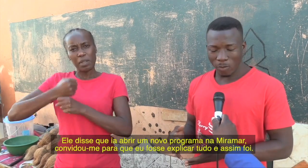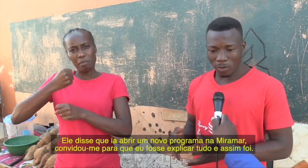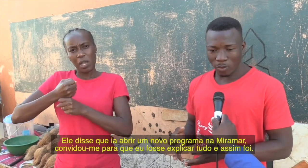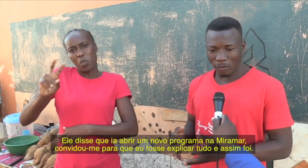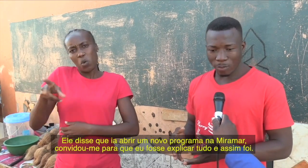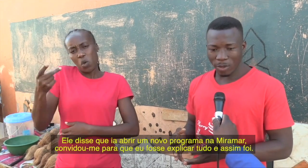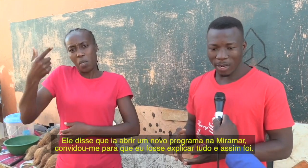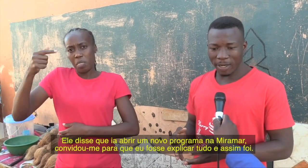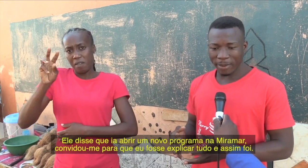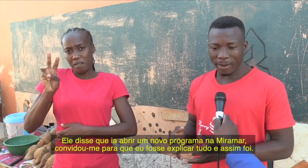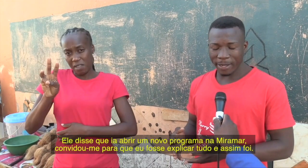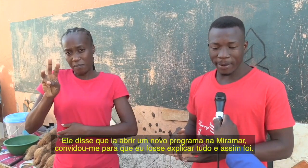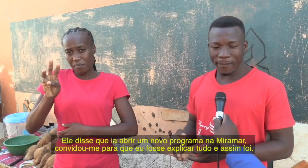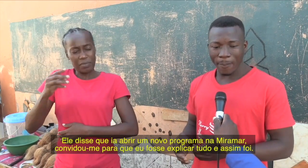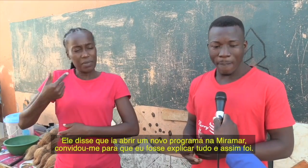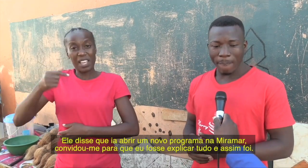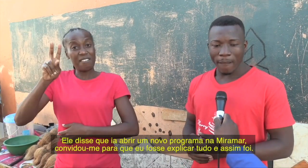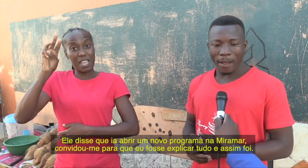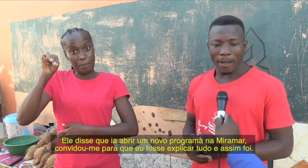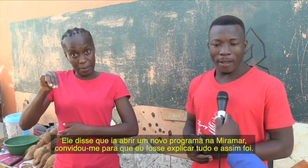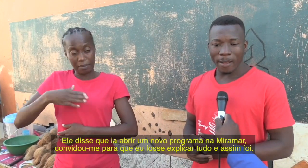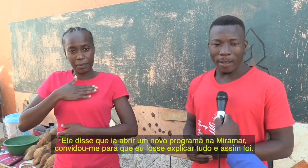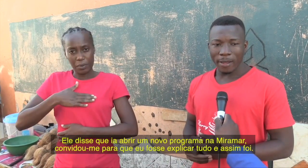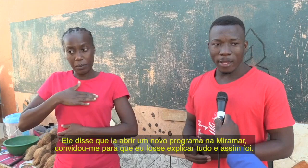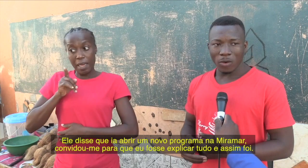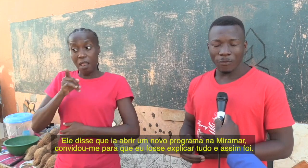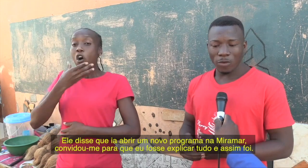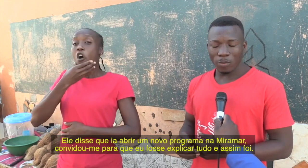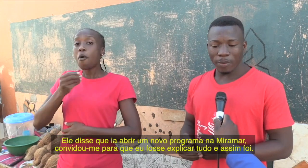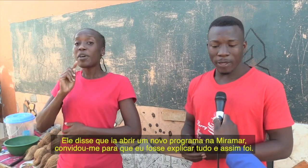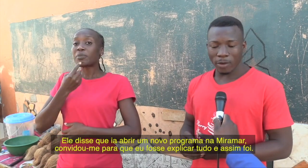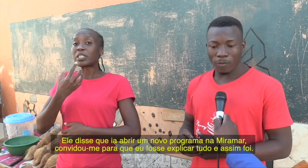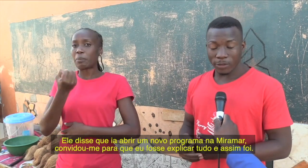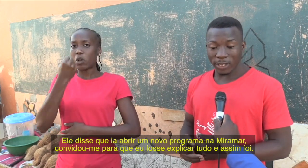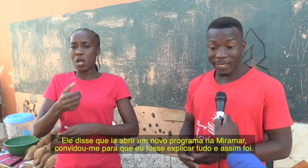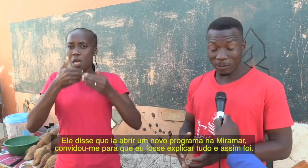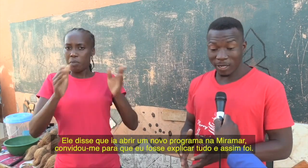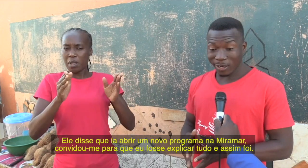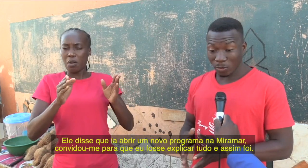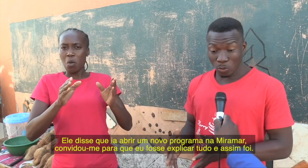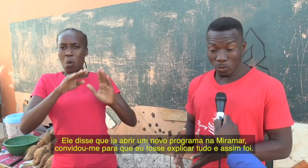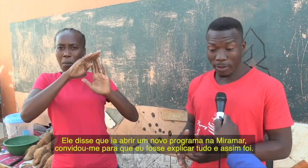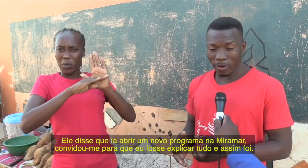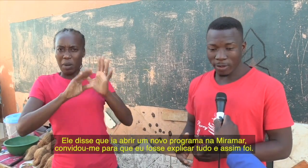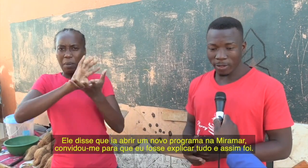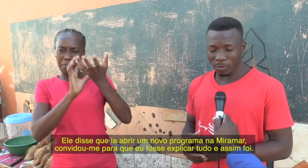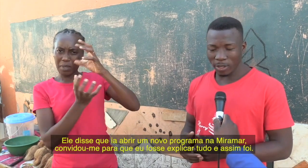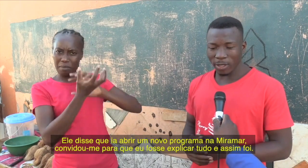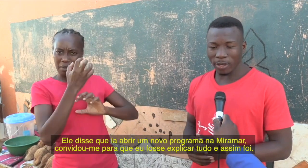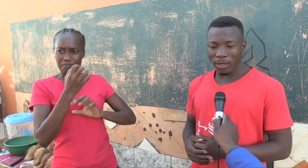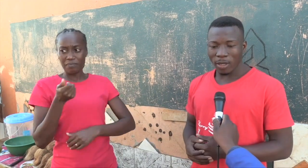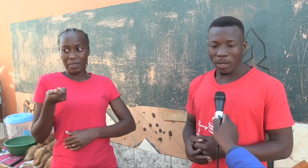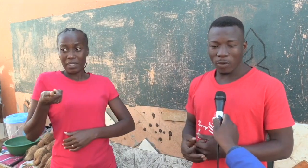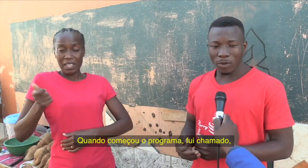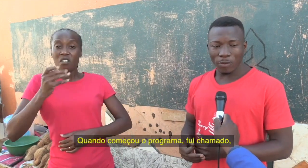abrir um novo programa na Miramar ele convidou-me para que eu fosse lá lhe explicar tudo melhor lhe